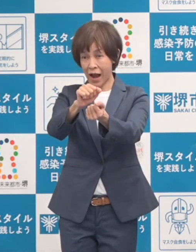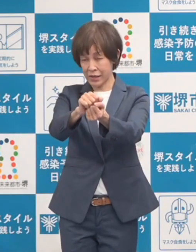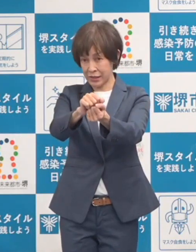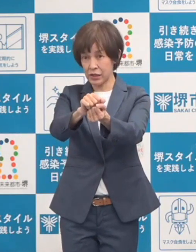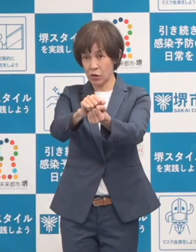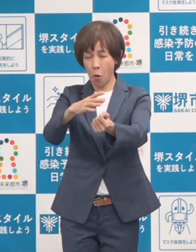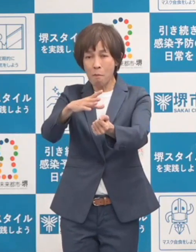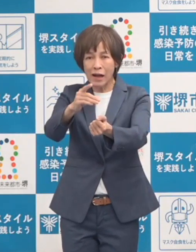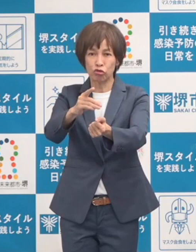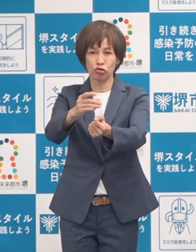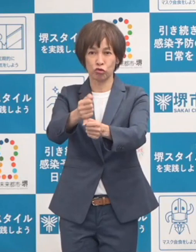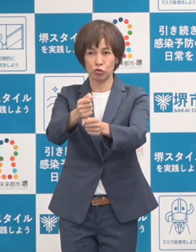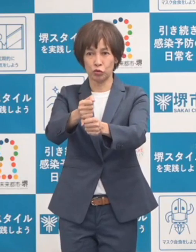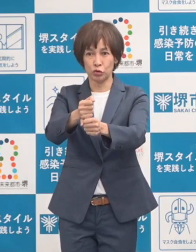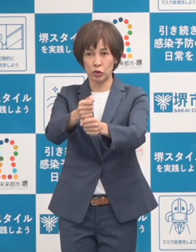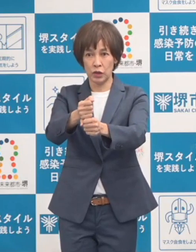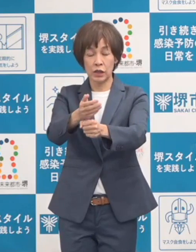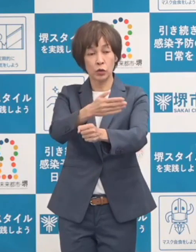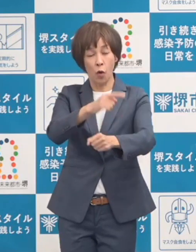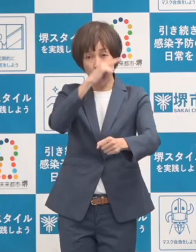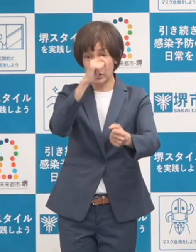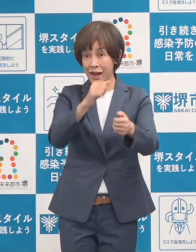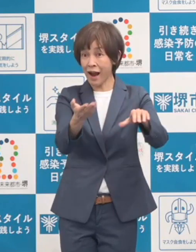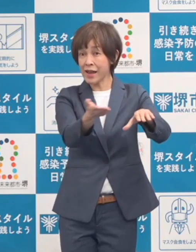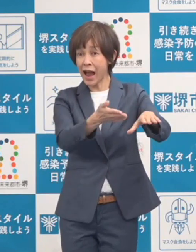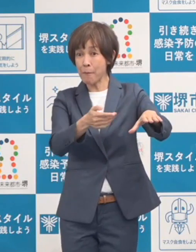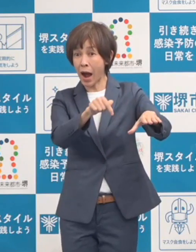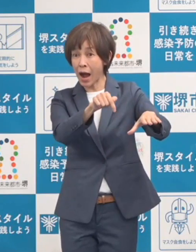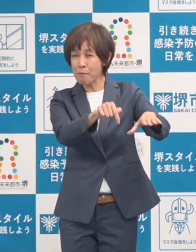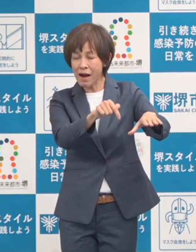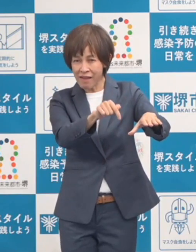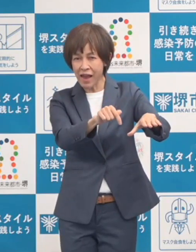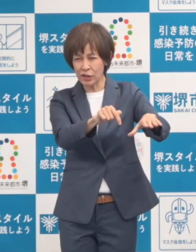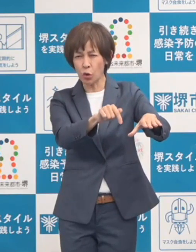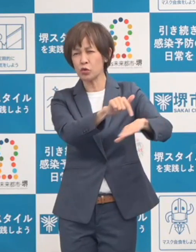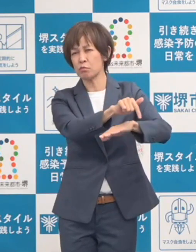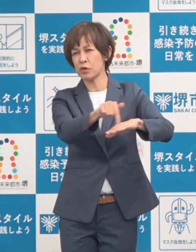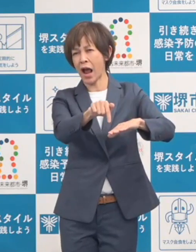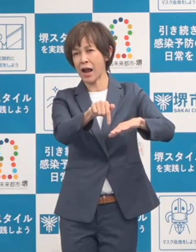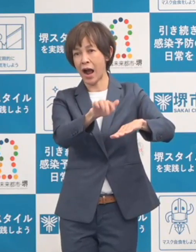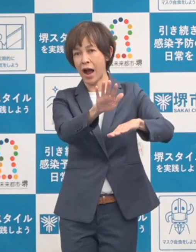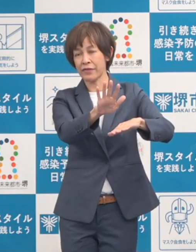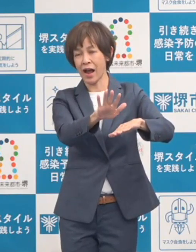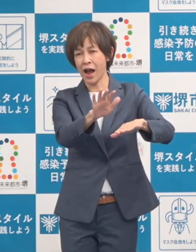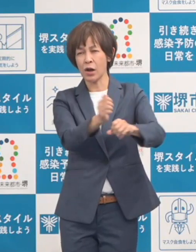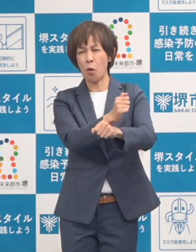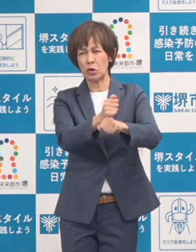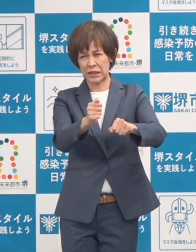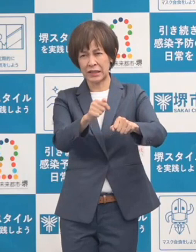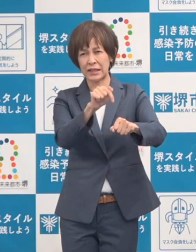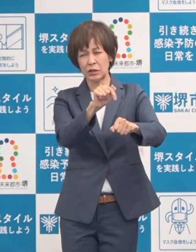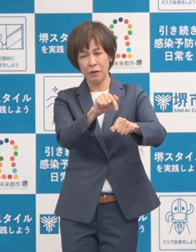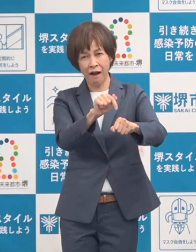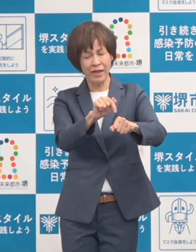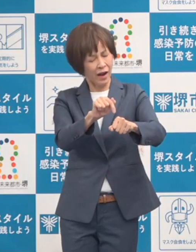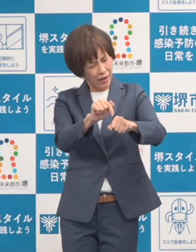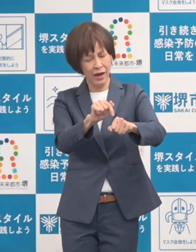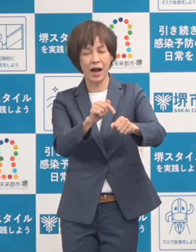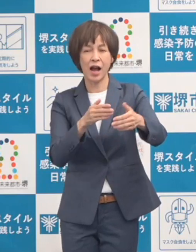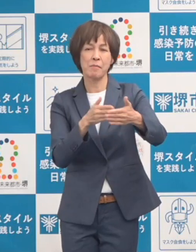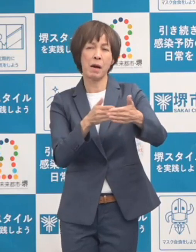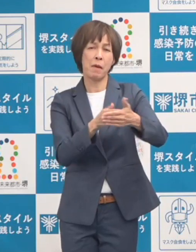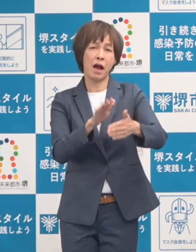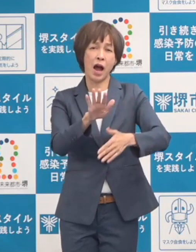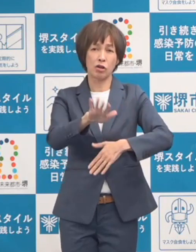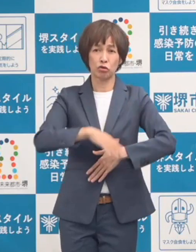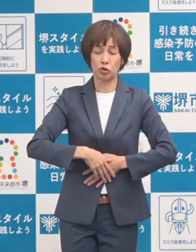して堺駅から堺浜まで確かにそういうプランもあったと思いますが、ただ工事はかなり困難を極める、